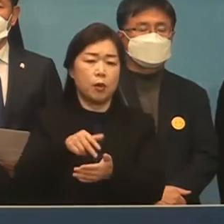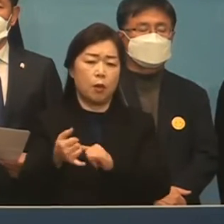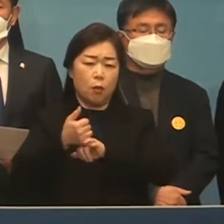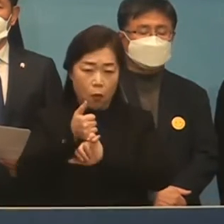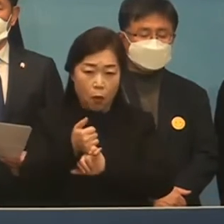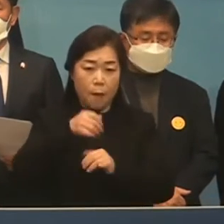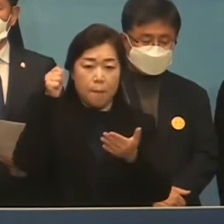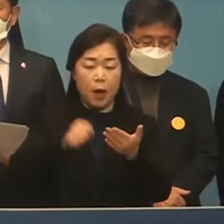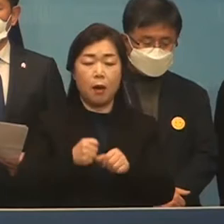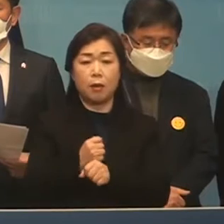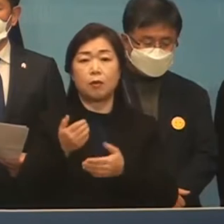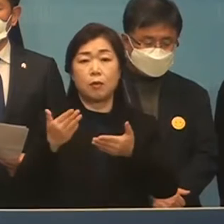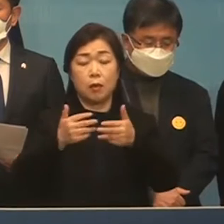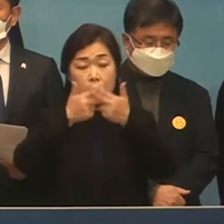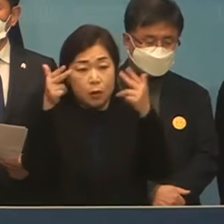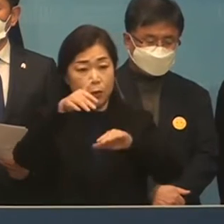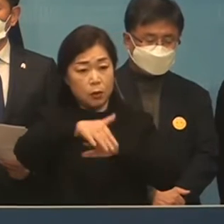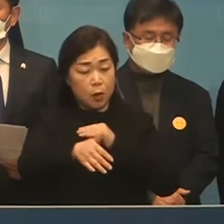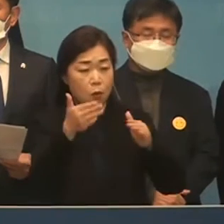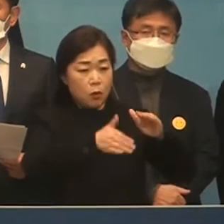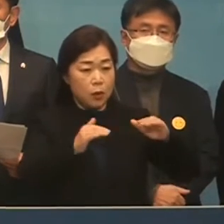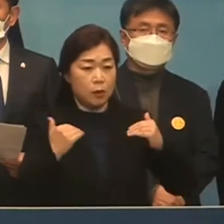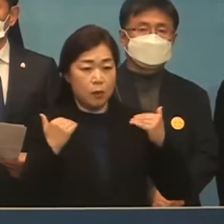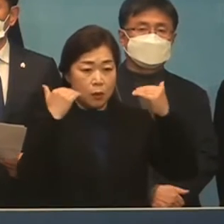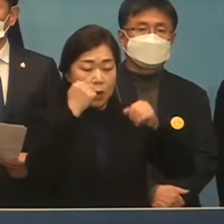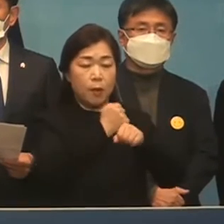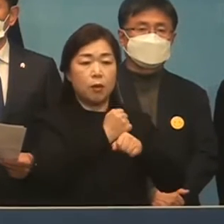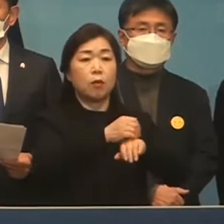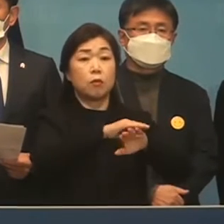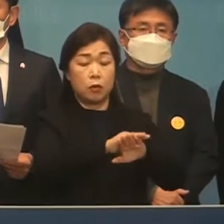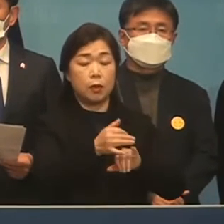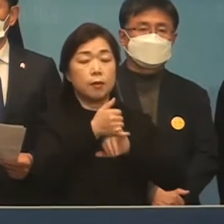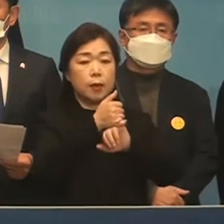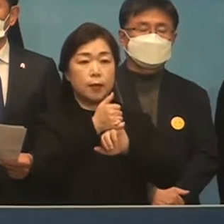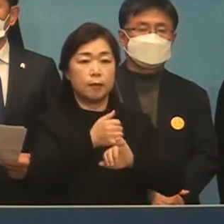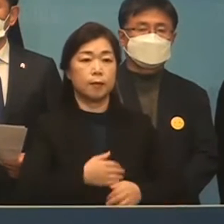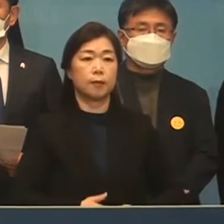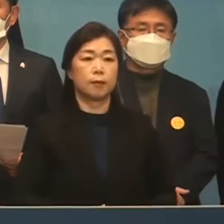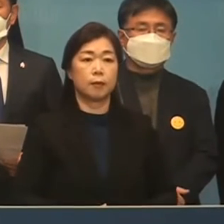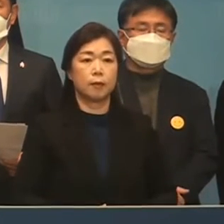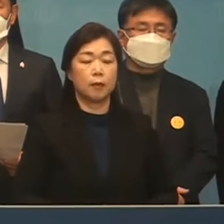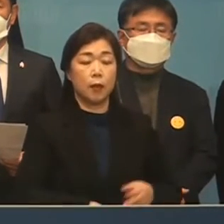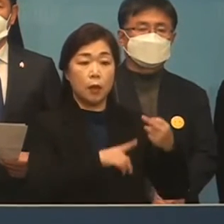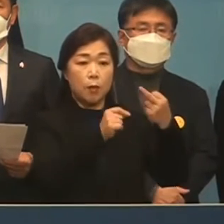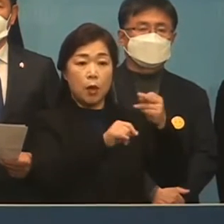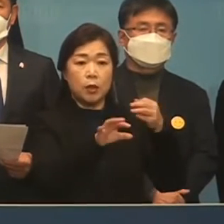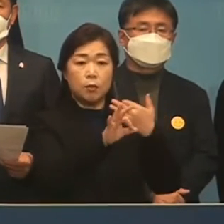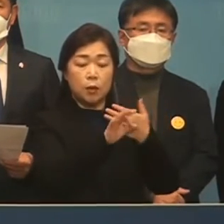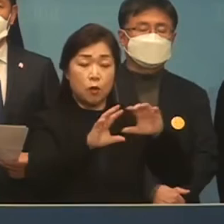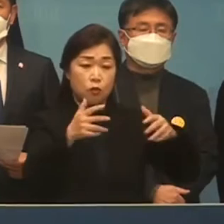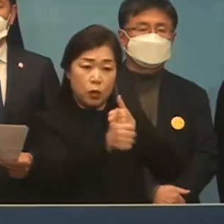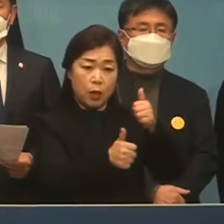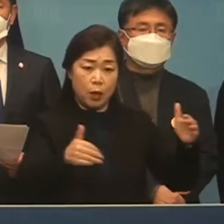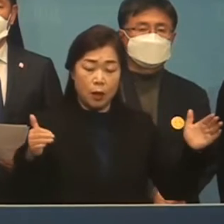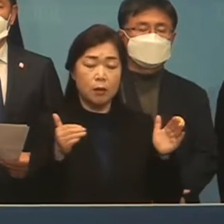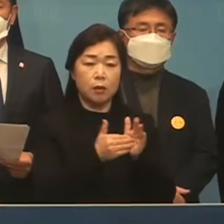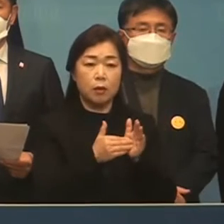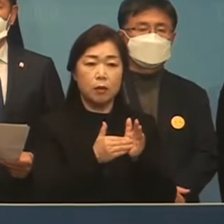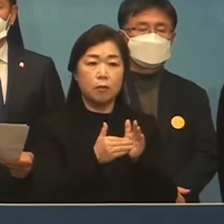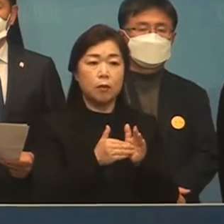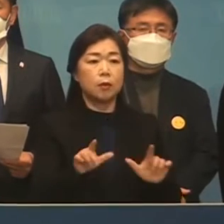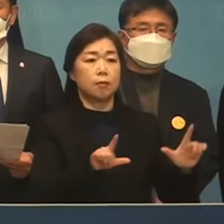이재명 민주당표 공정성장의 토대를 마련하도록 하겠습니다. 12월 임시국회 마지막까지